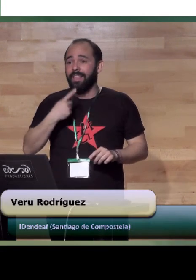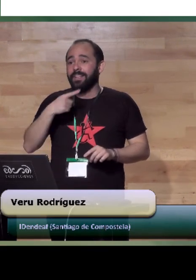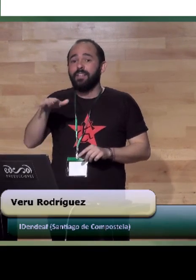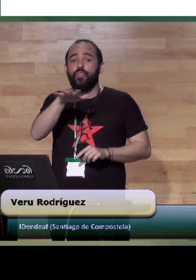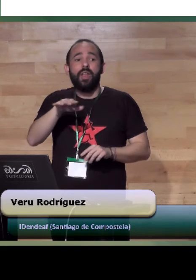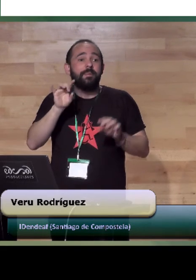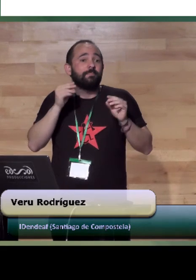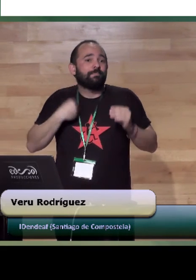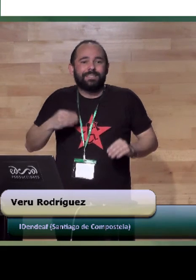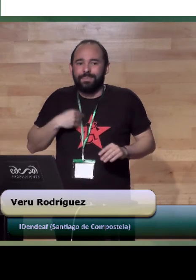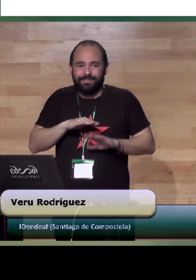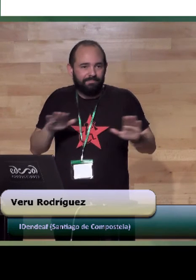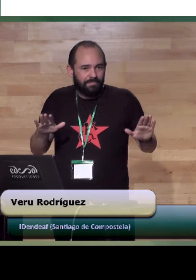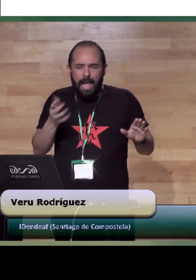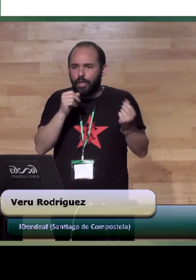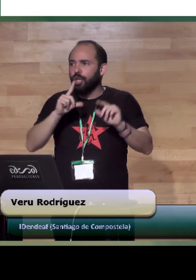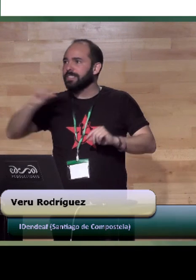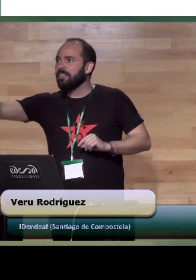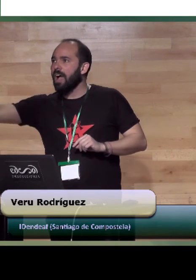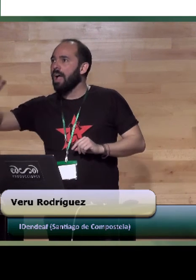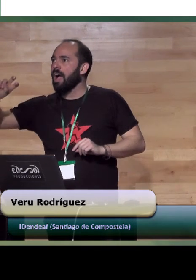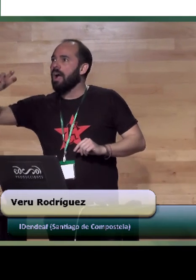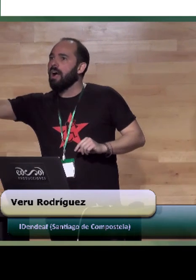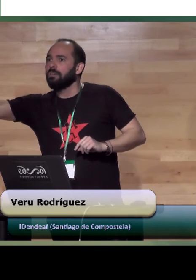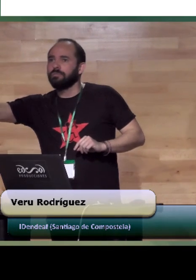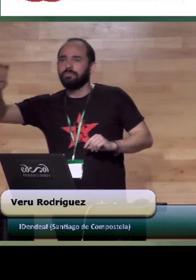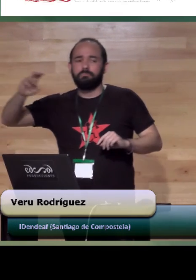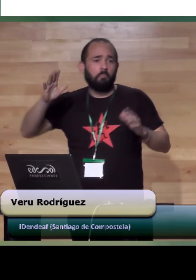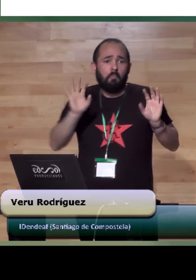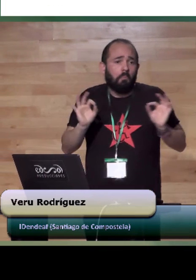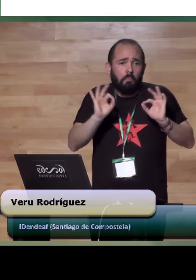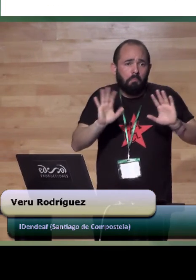se va viendo las secuencias, el actor se va.